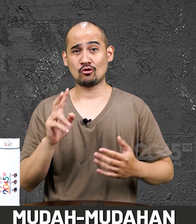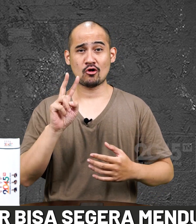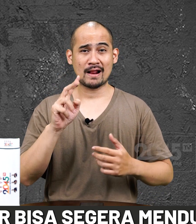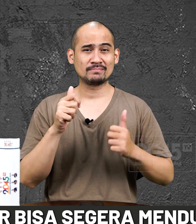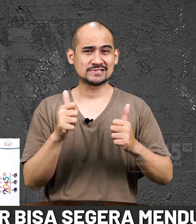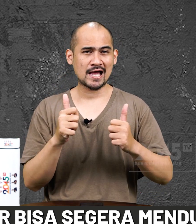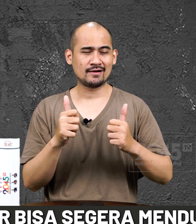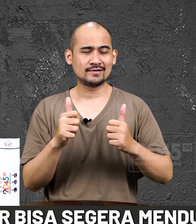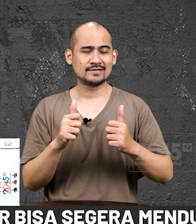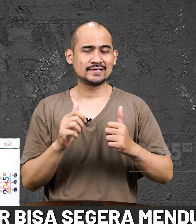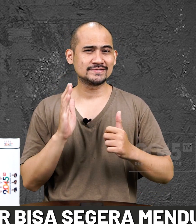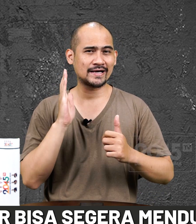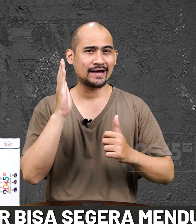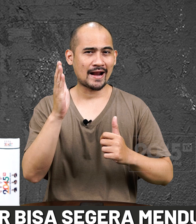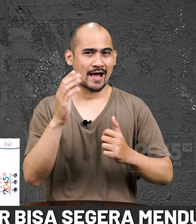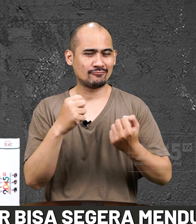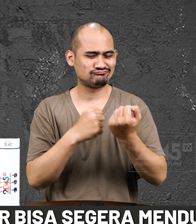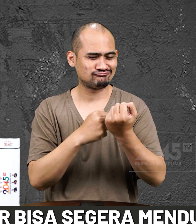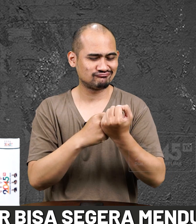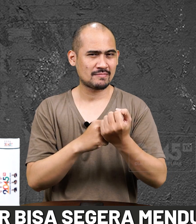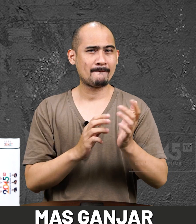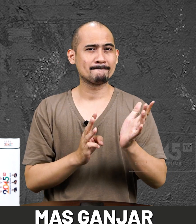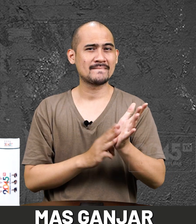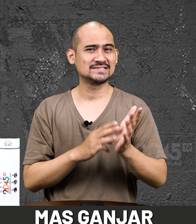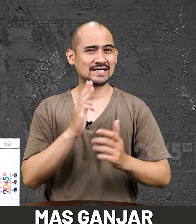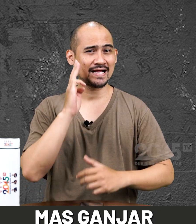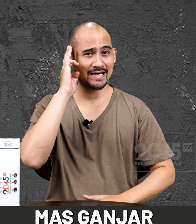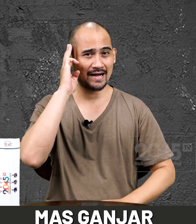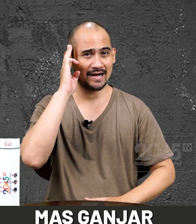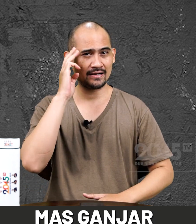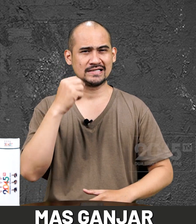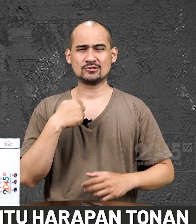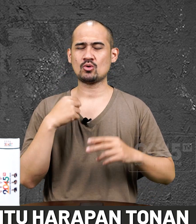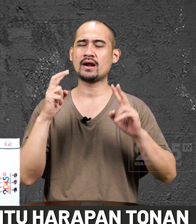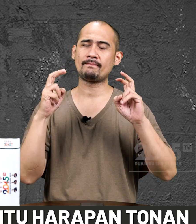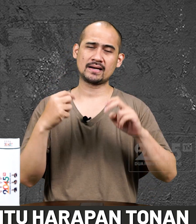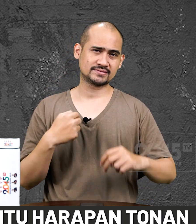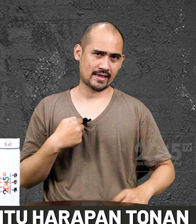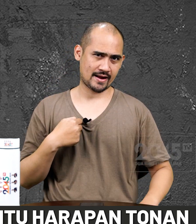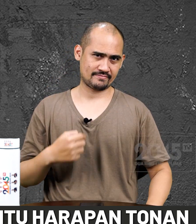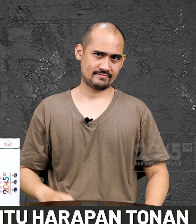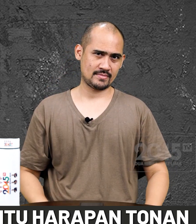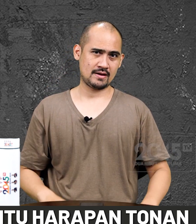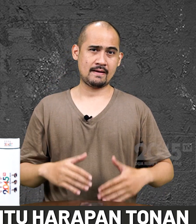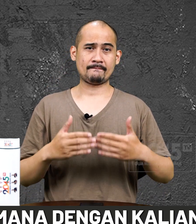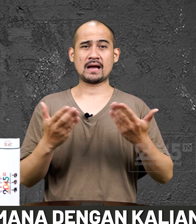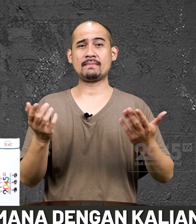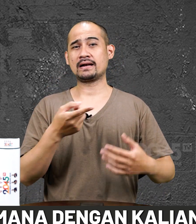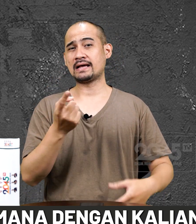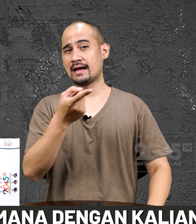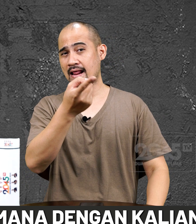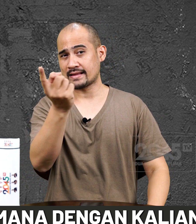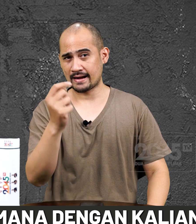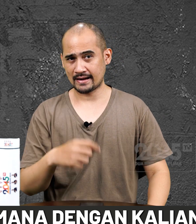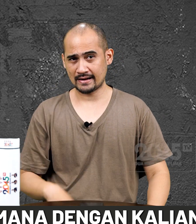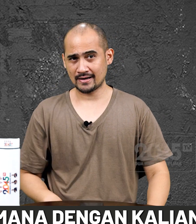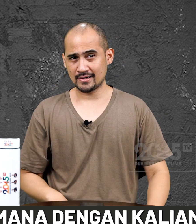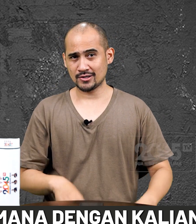Mudah-mudahan, Golkar bisa segera mendukung Mas Ganjar. Itu harapan Tonan. Gimana dengan kalian? Tulis di